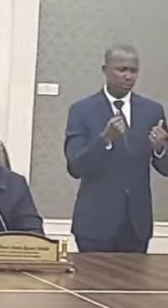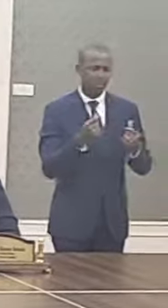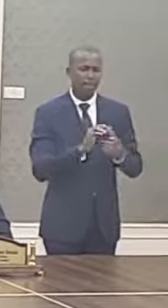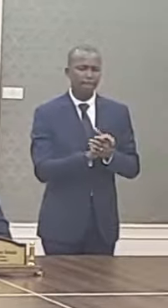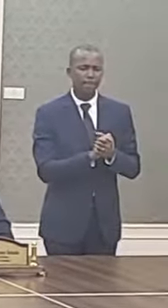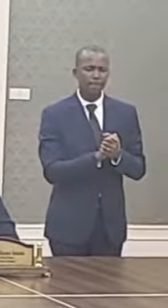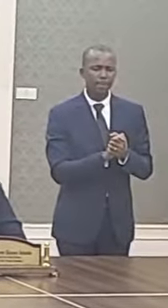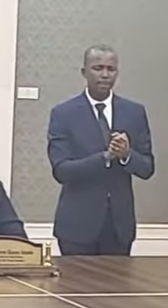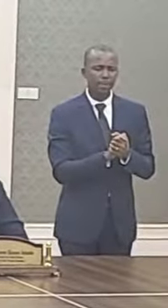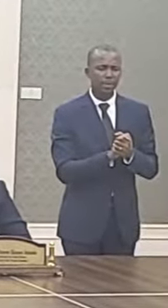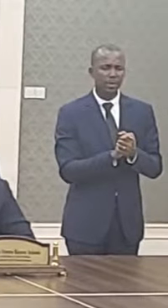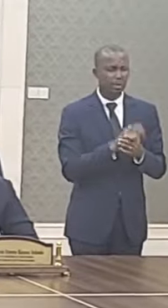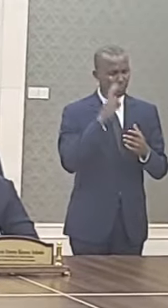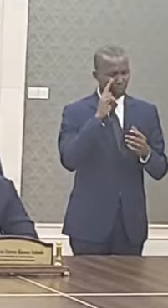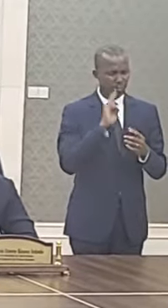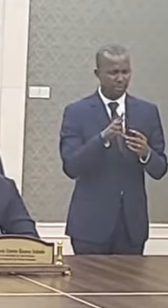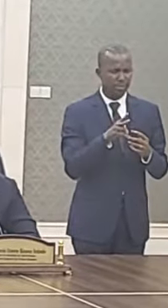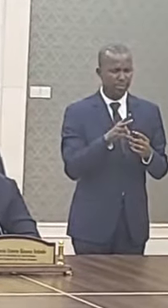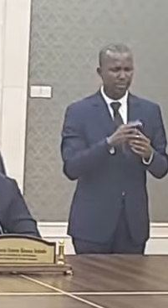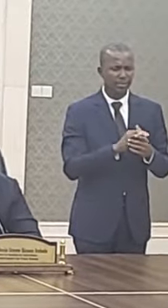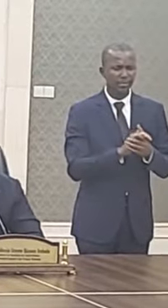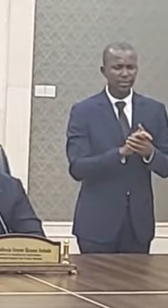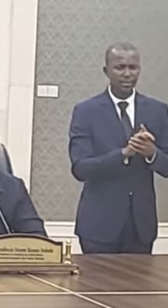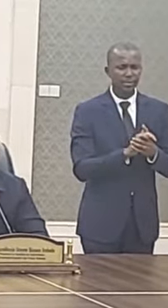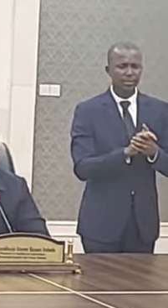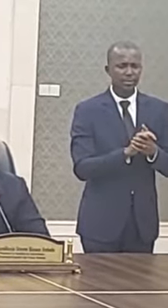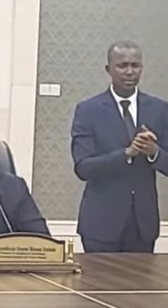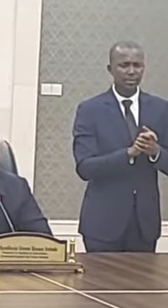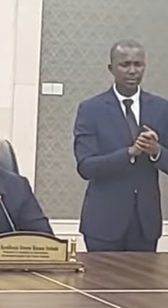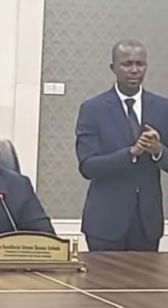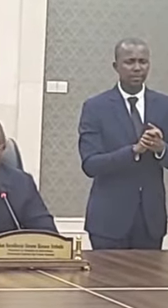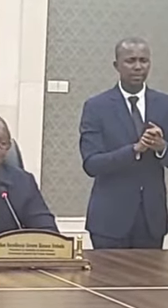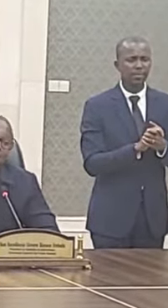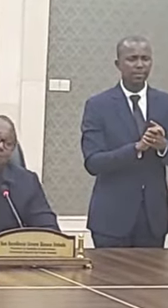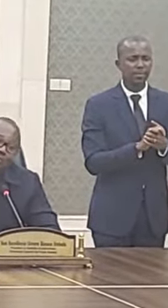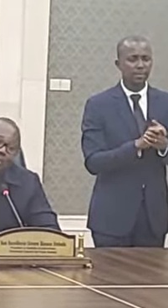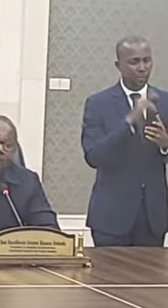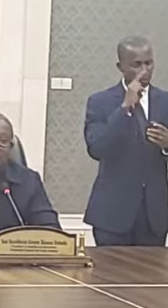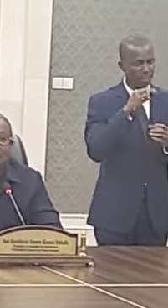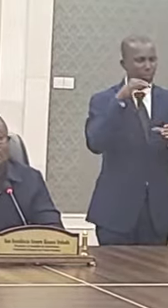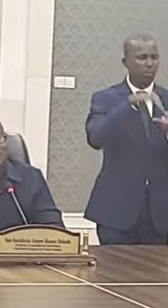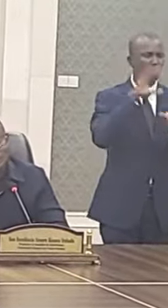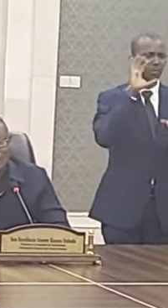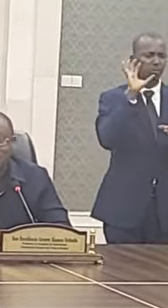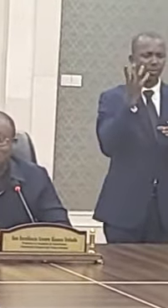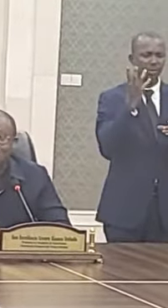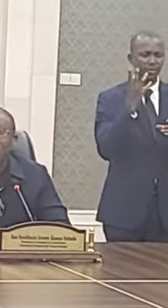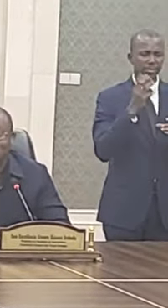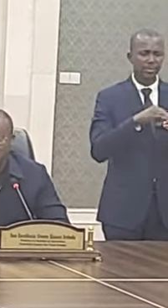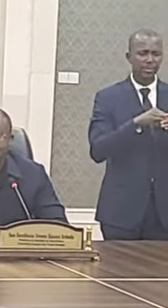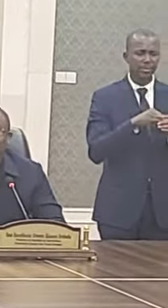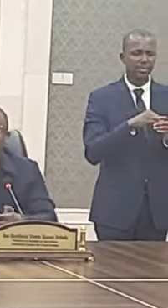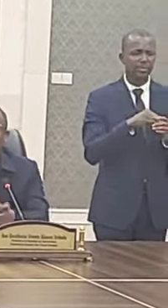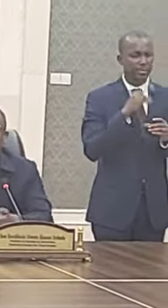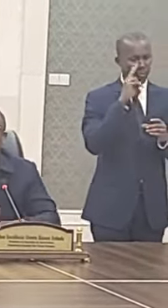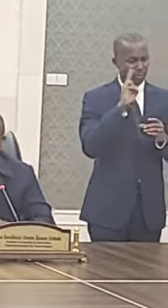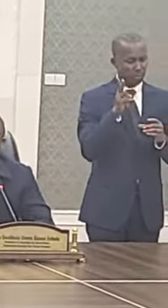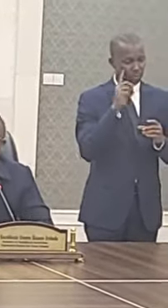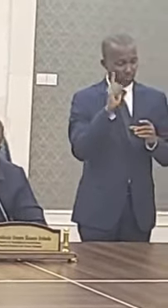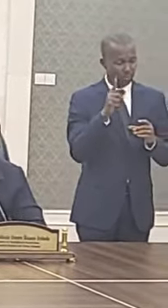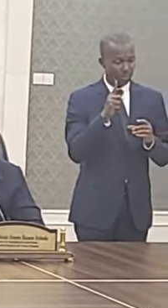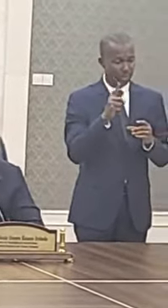la question, est-ce que vous avez des petits cachets de fonds monétaires? On a dit non pour l'instant, tu sais, pour vous aider, il faut voir